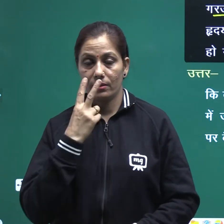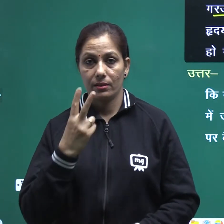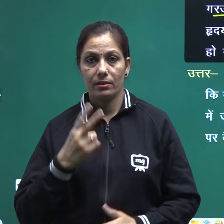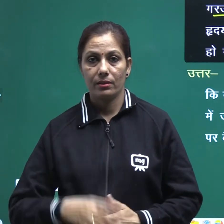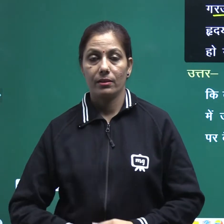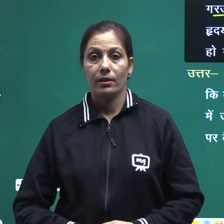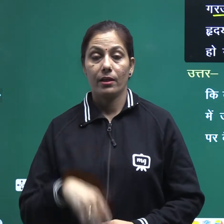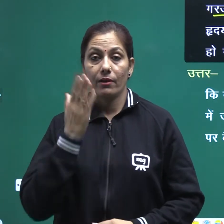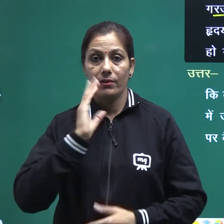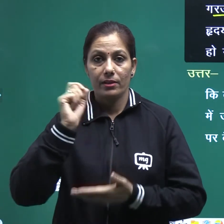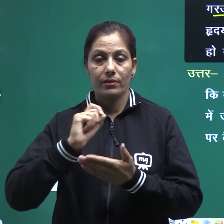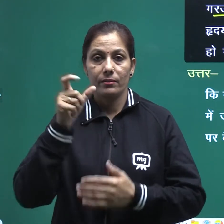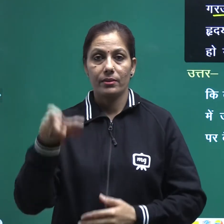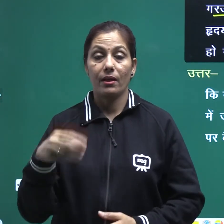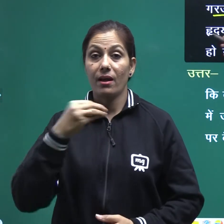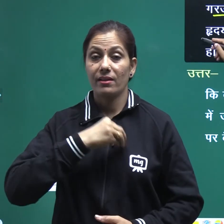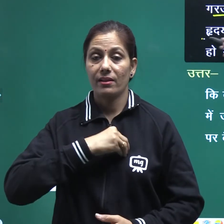एक कवि का हृदय